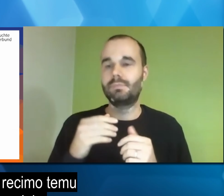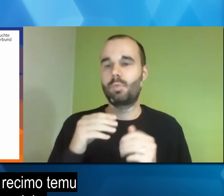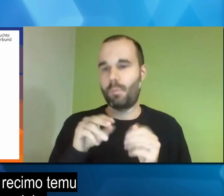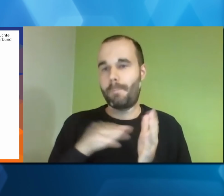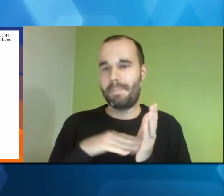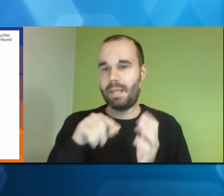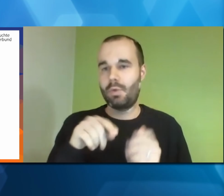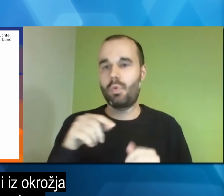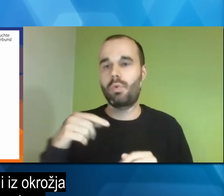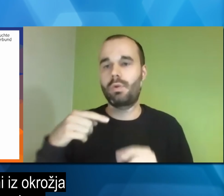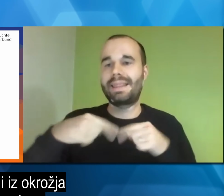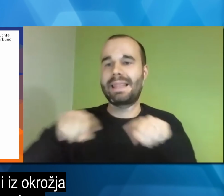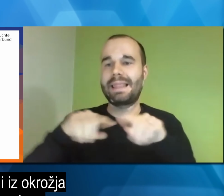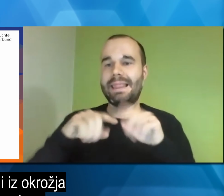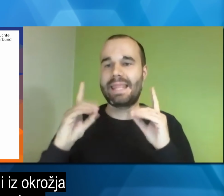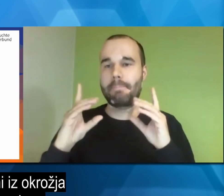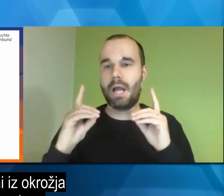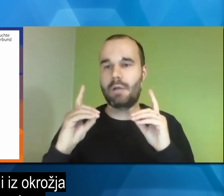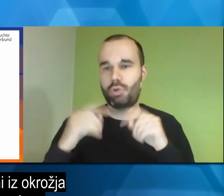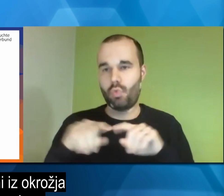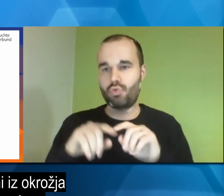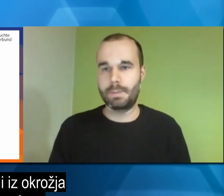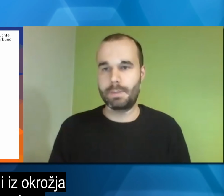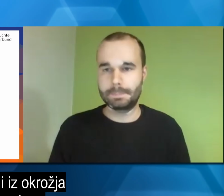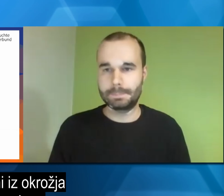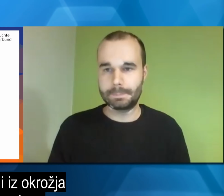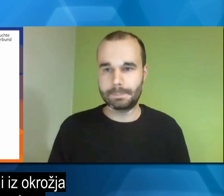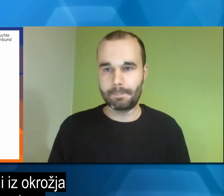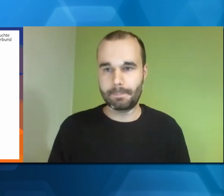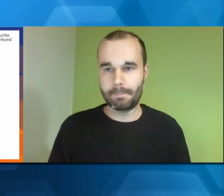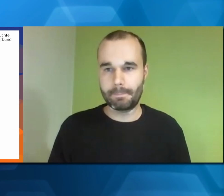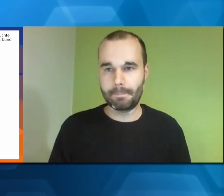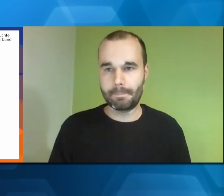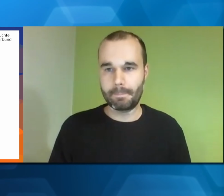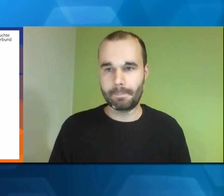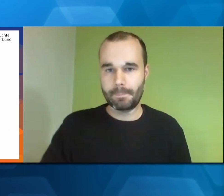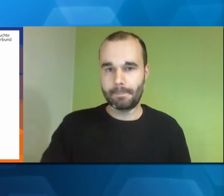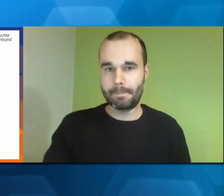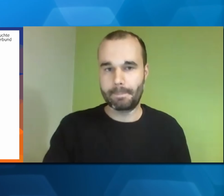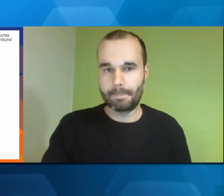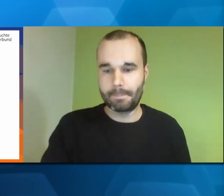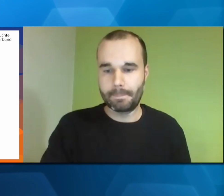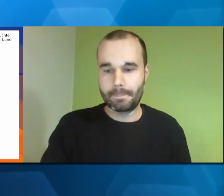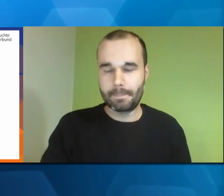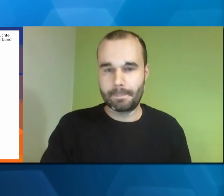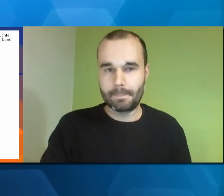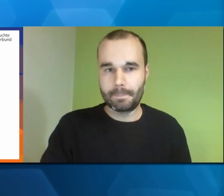socialno delo. To pomeni iz okrožja Ditmaršen.